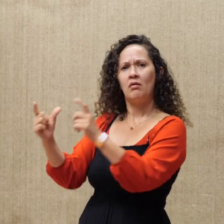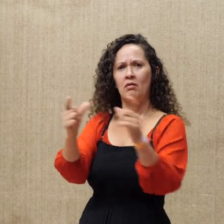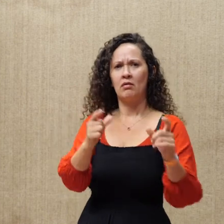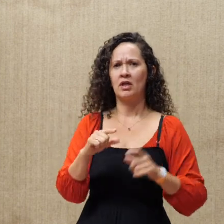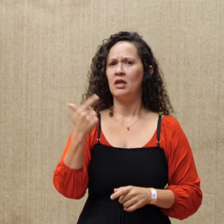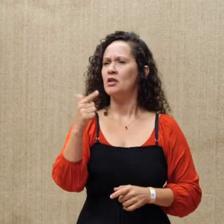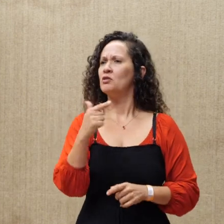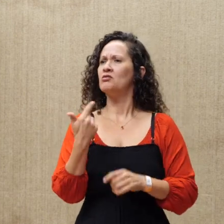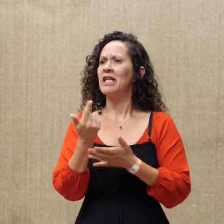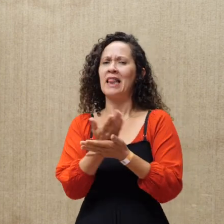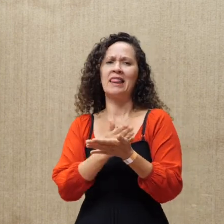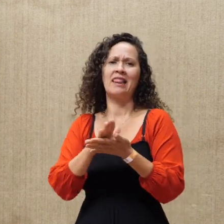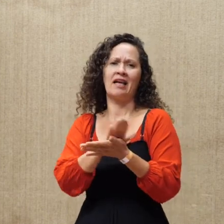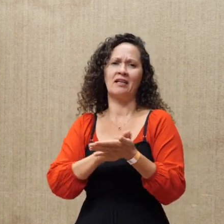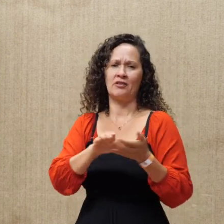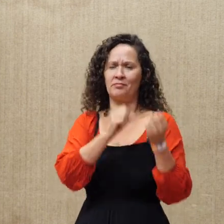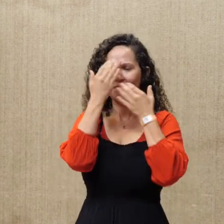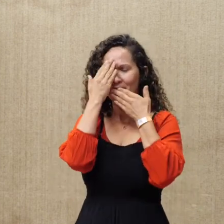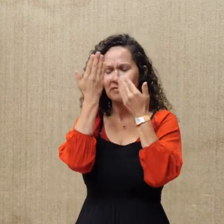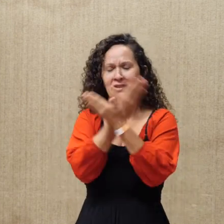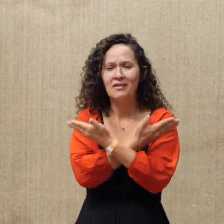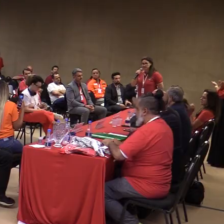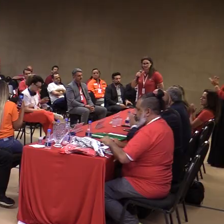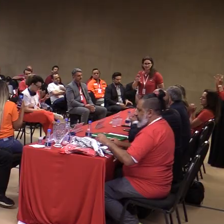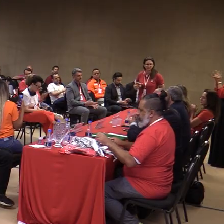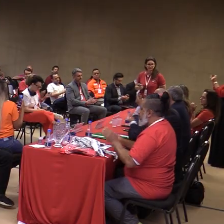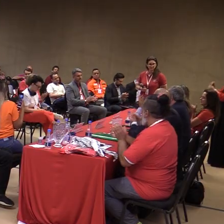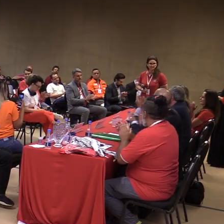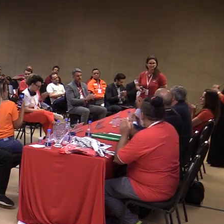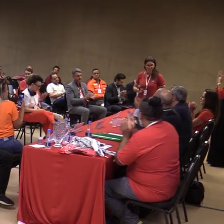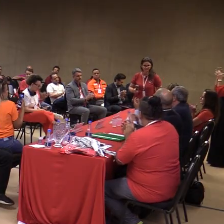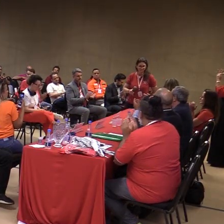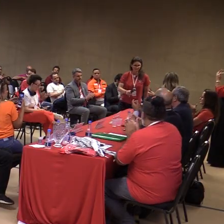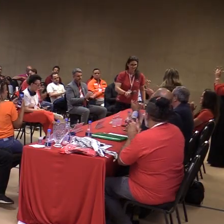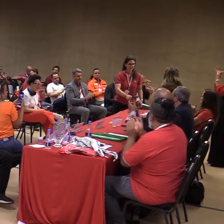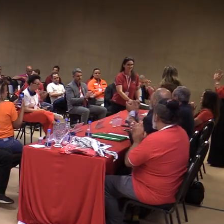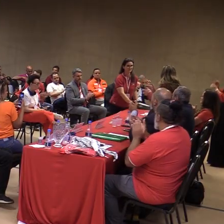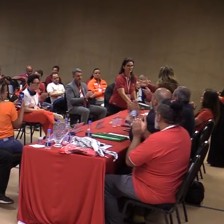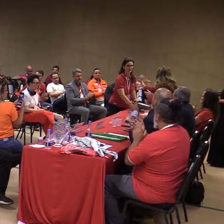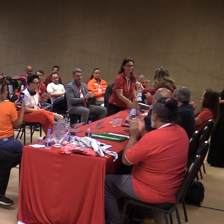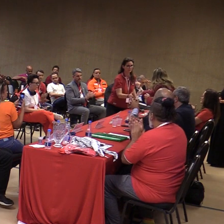Não existe vácuo de poder. Gente, muito obrigada por tudo.